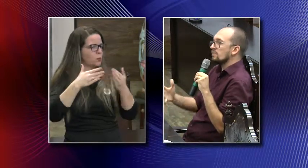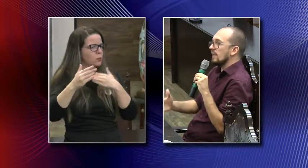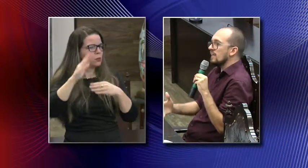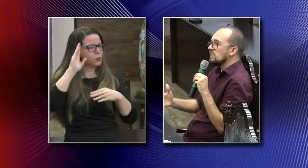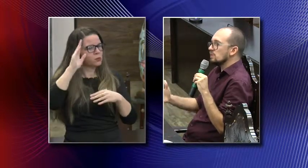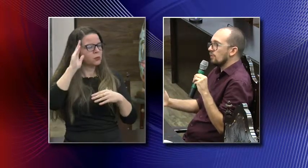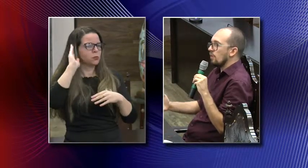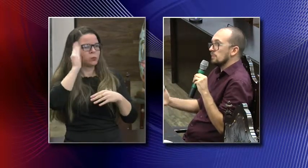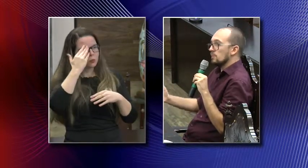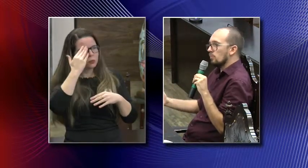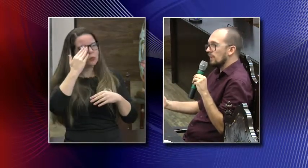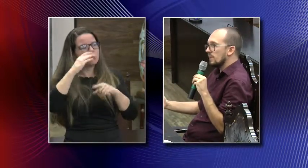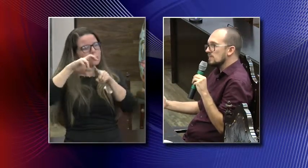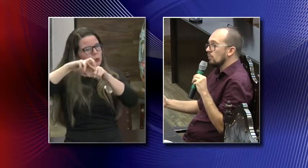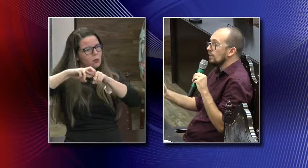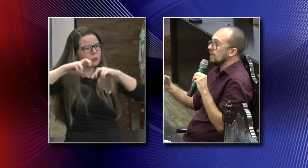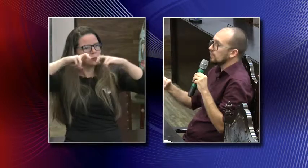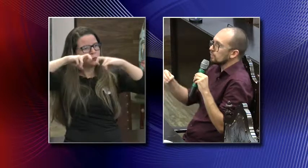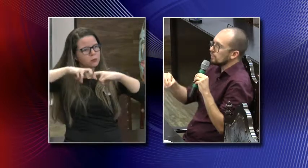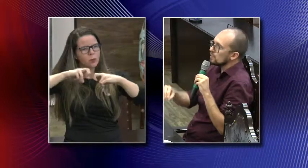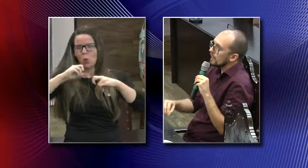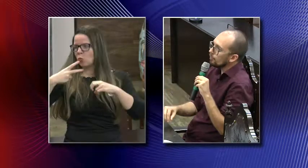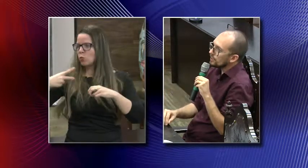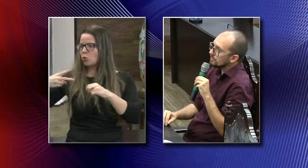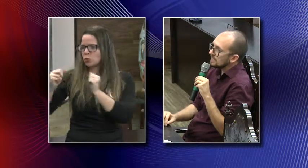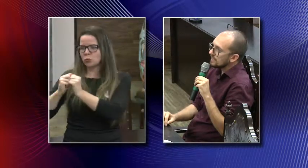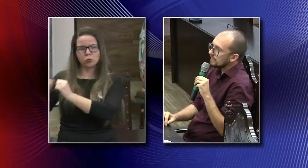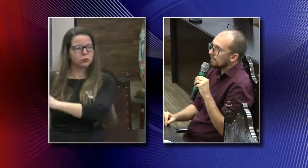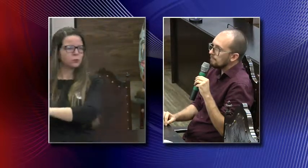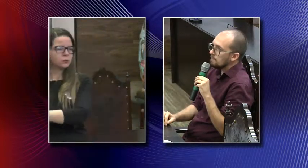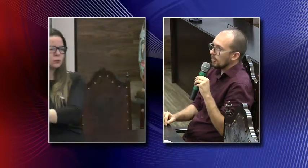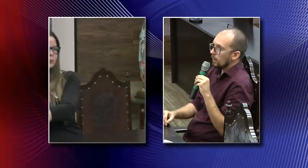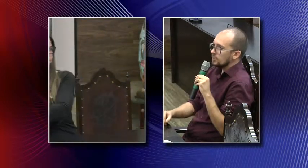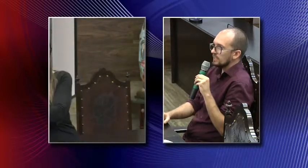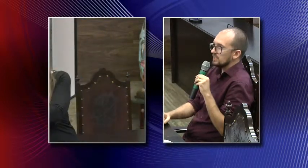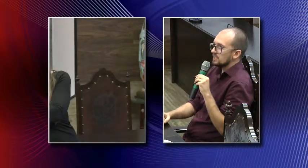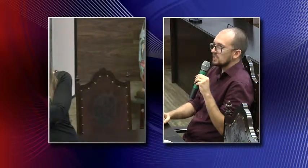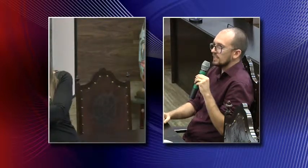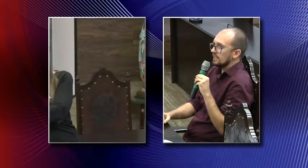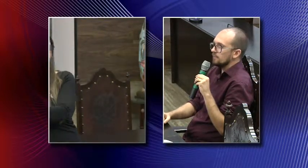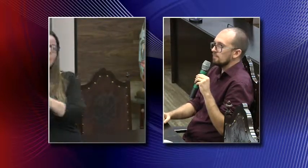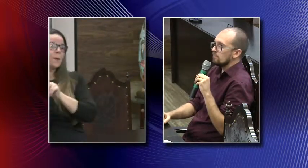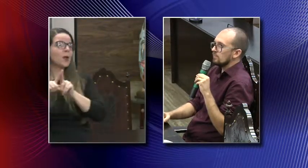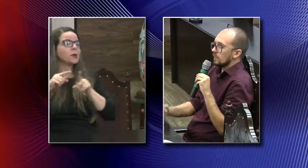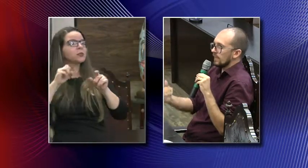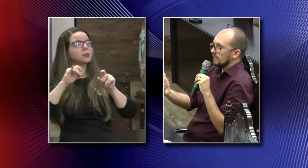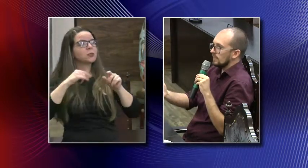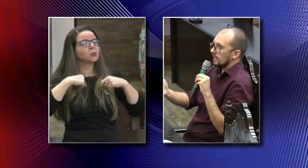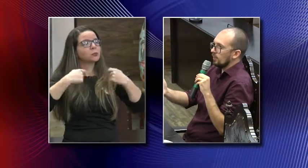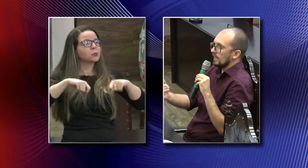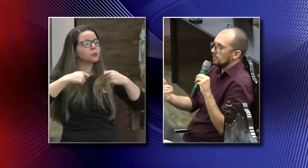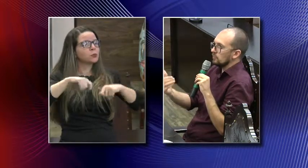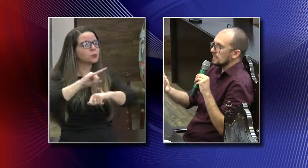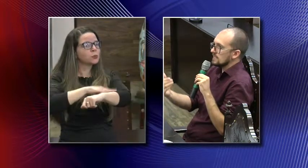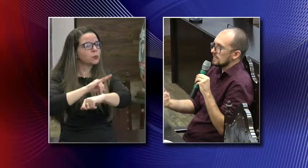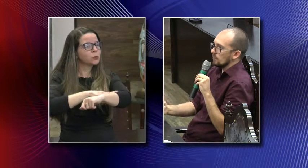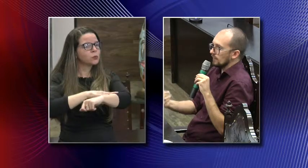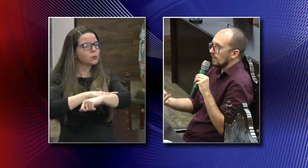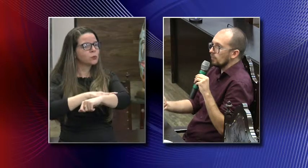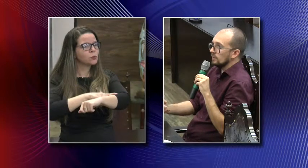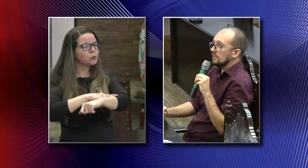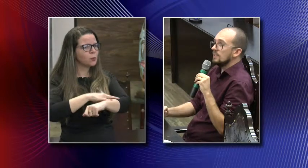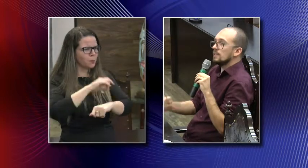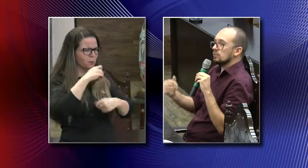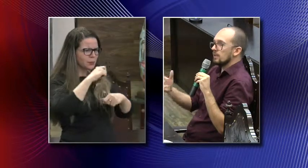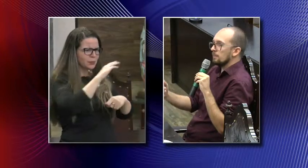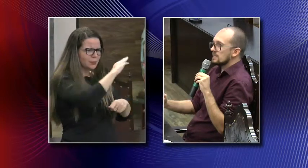essas diferentes formas de comunicação que o surdo-cego pode apresentar. Hoje aqui a gente está aqui ao lado uma